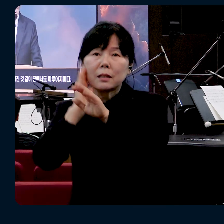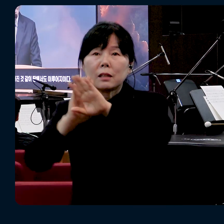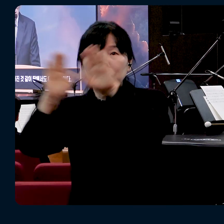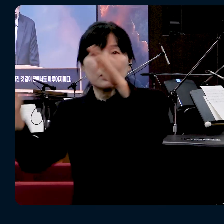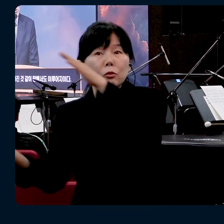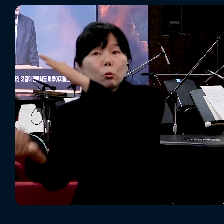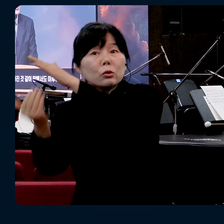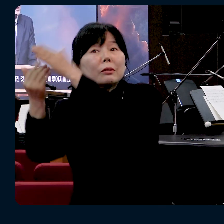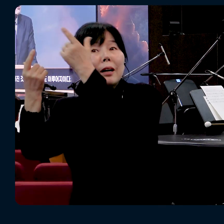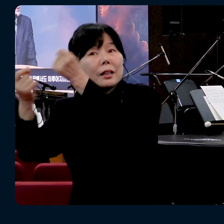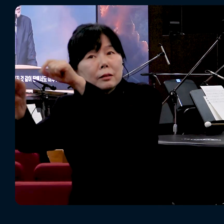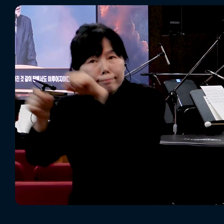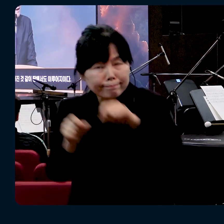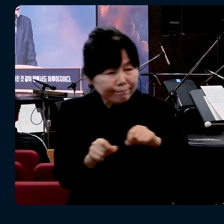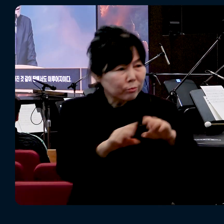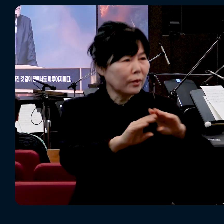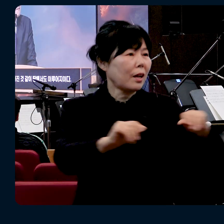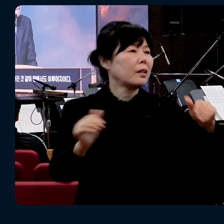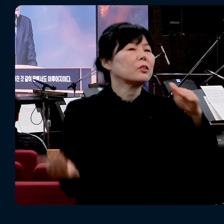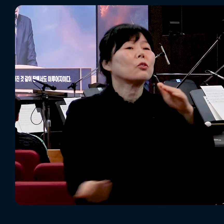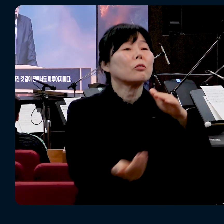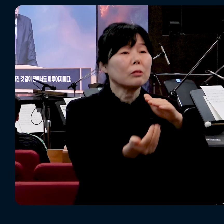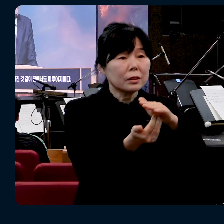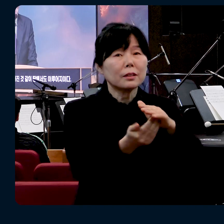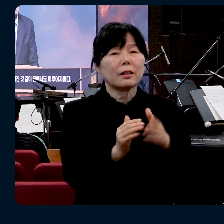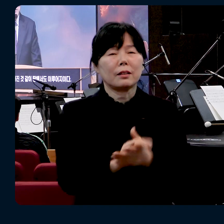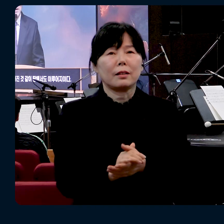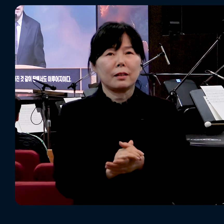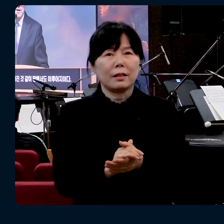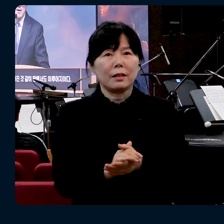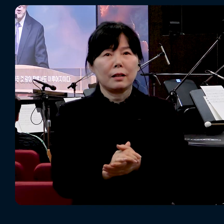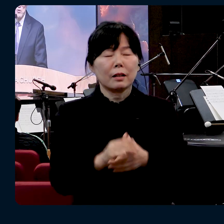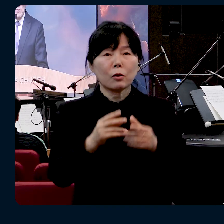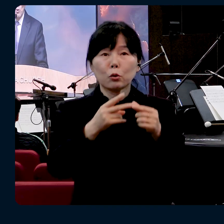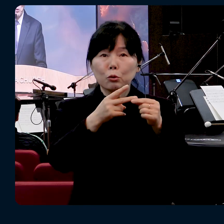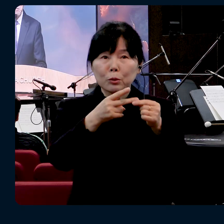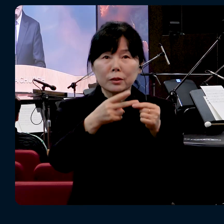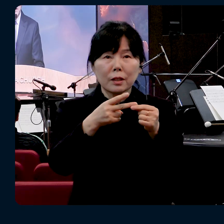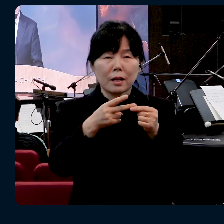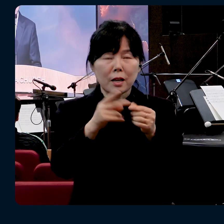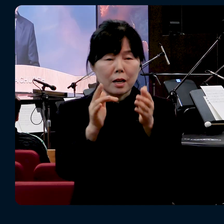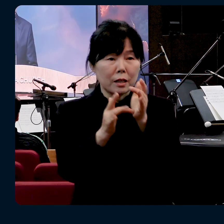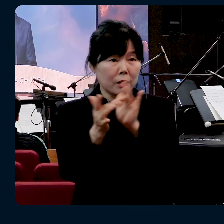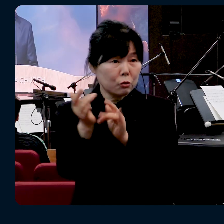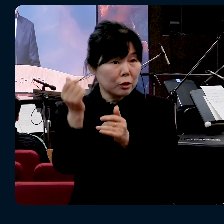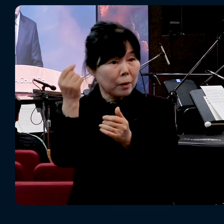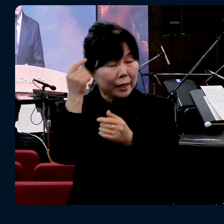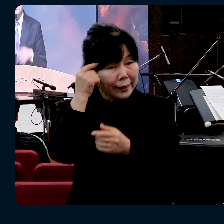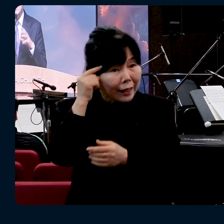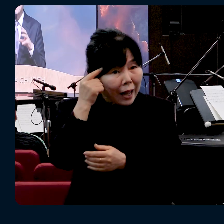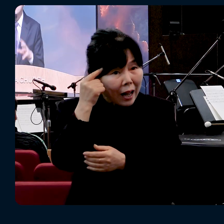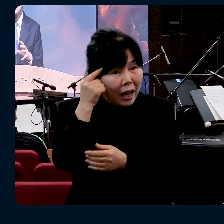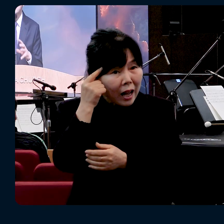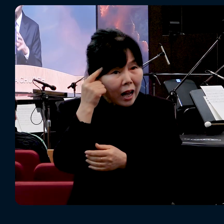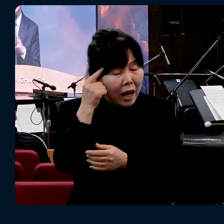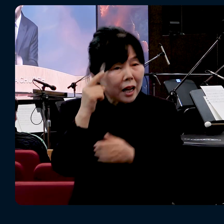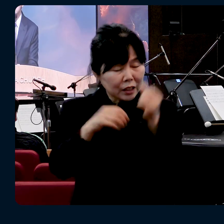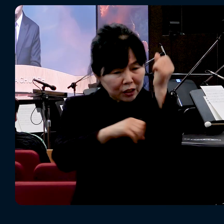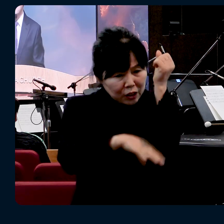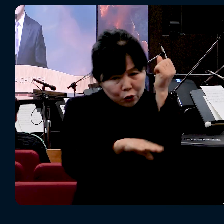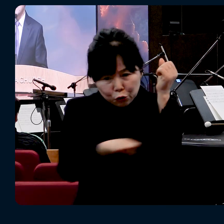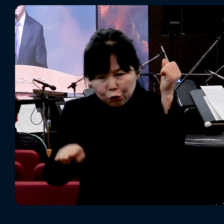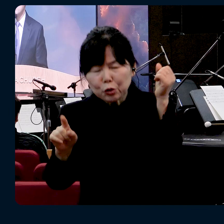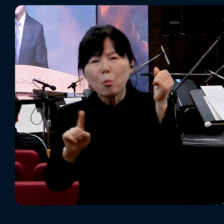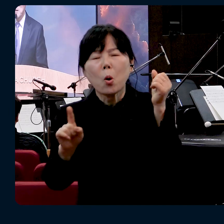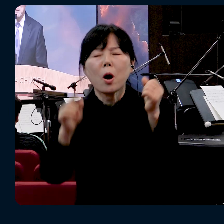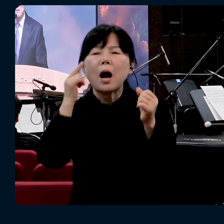같이 땅에서도 이루어지이다. 그리고 예수님의 모든 판단의 기준은 바로 아버지의